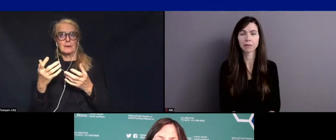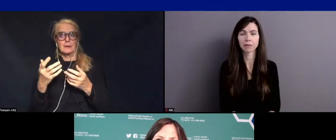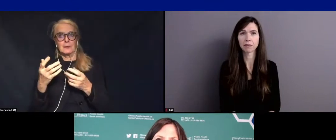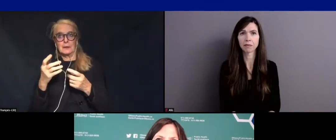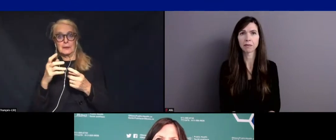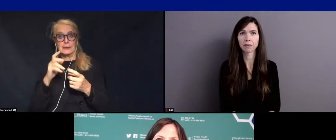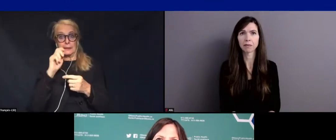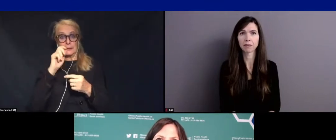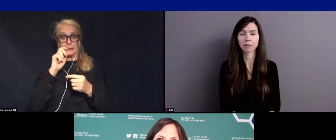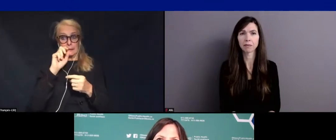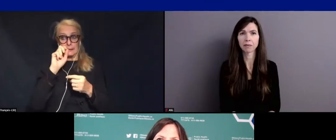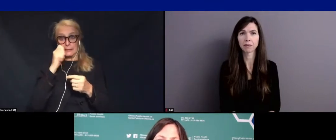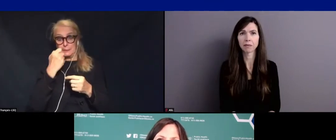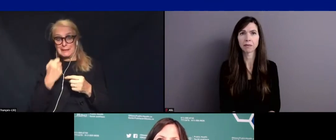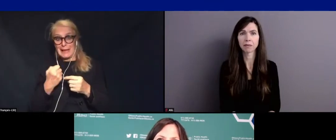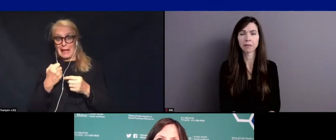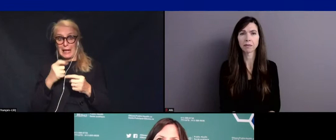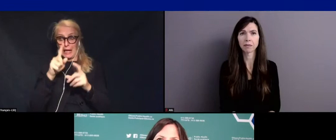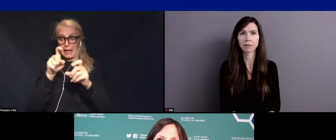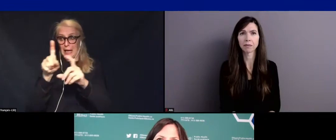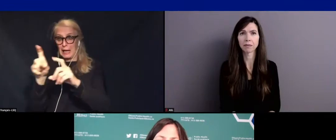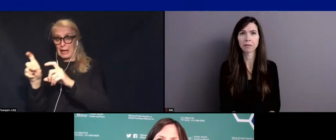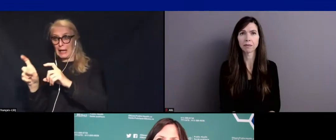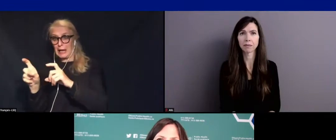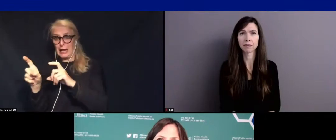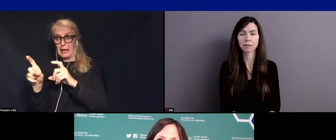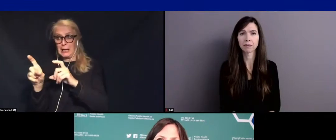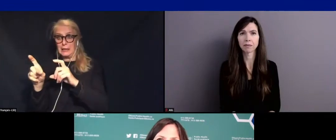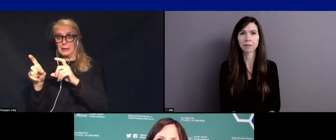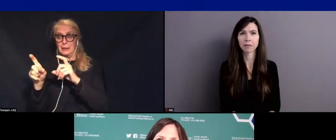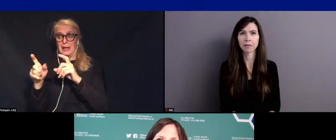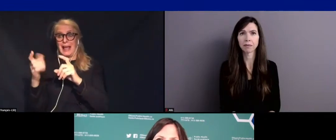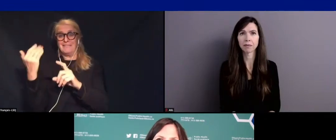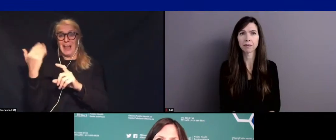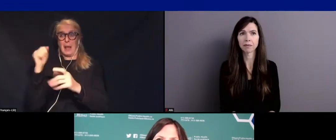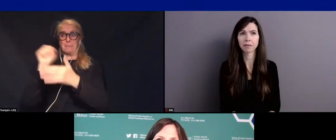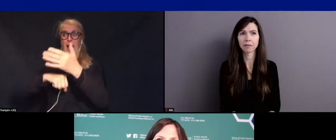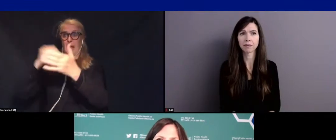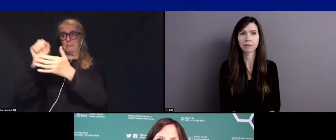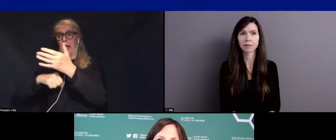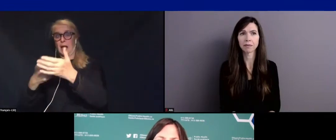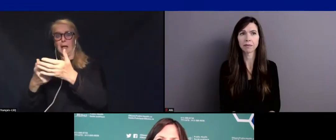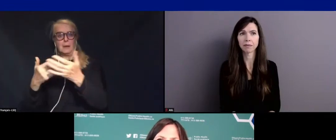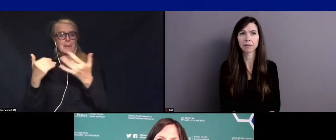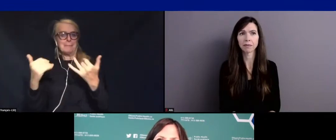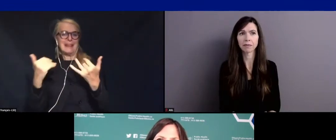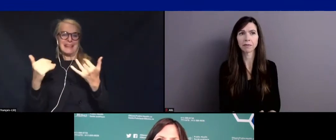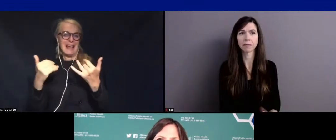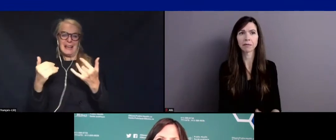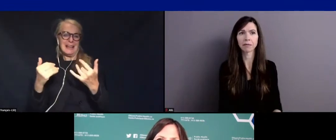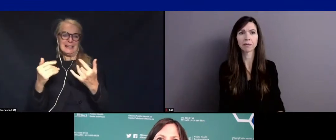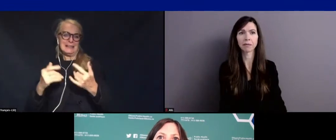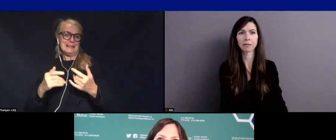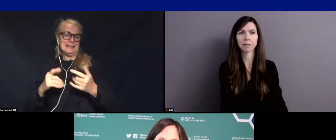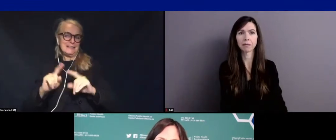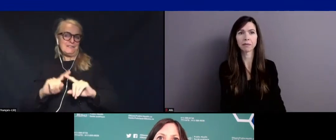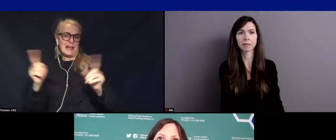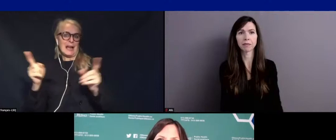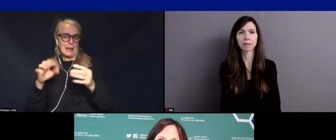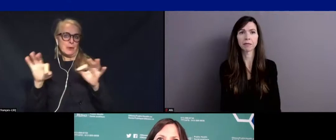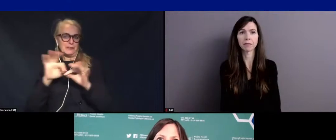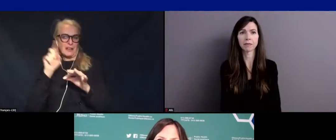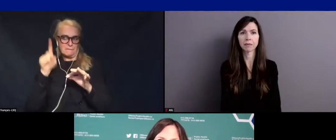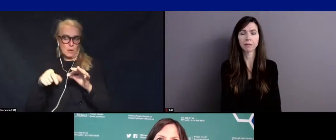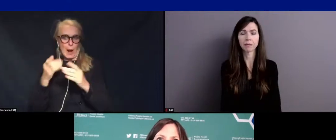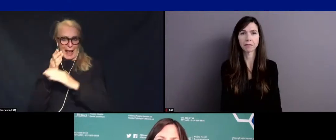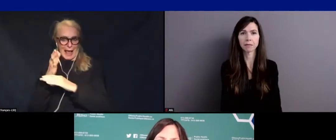de dépistages, mais plus un moyen de s'assurer que tout le monde a accès facilement au dépistage